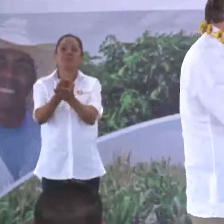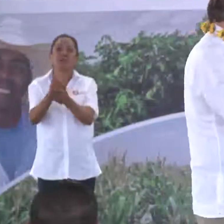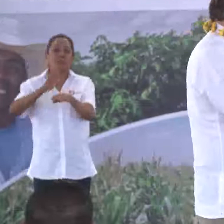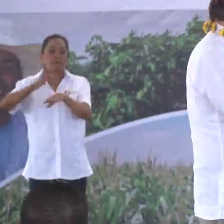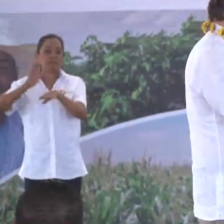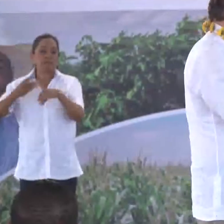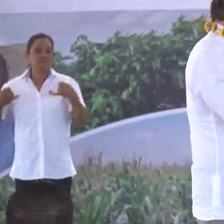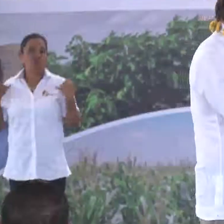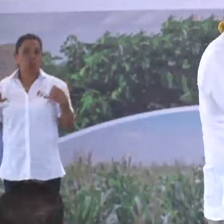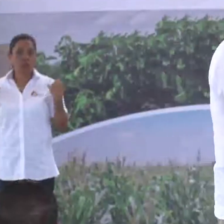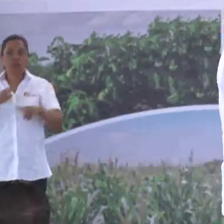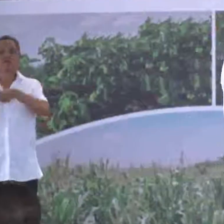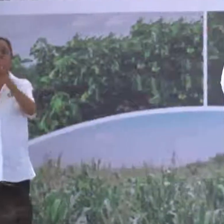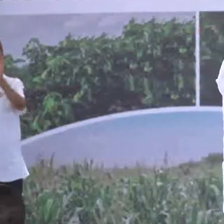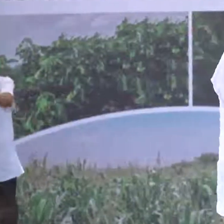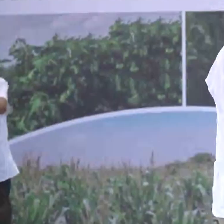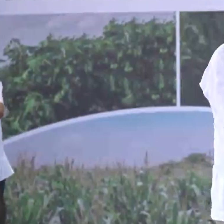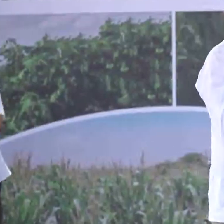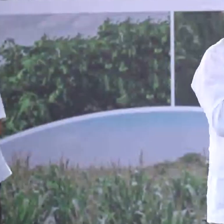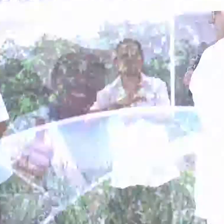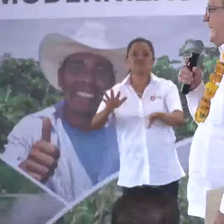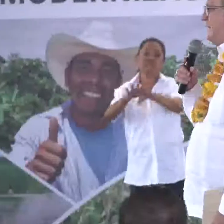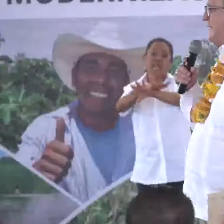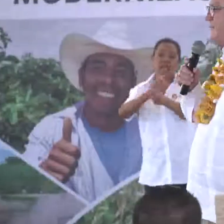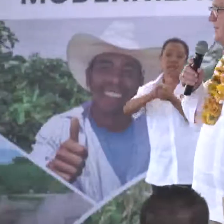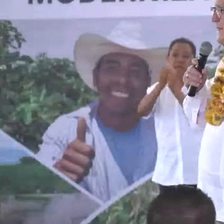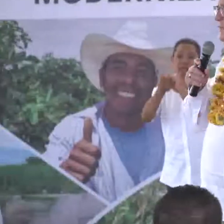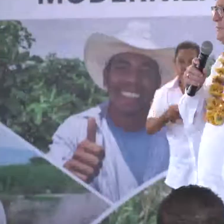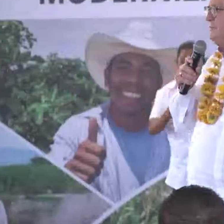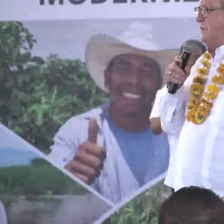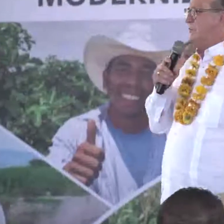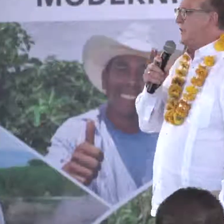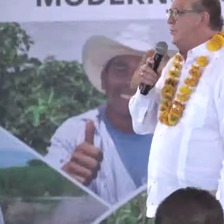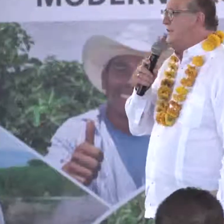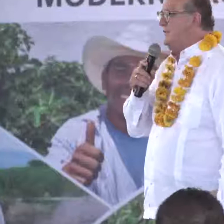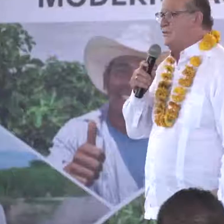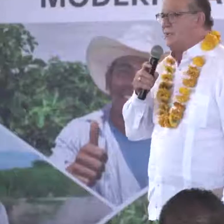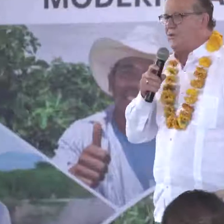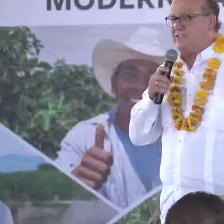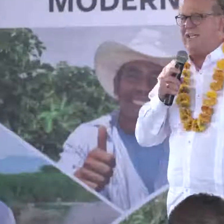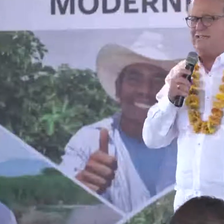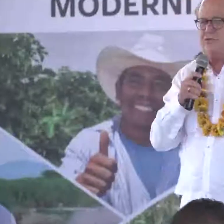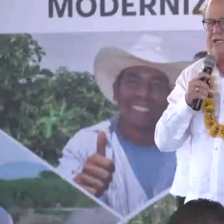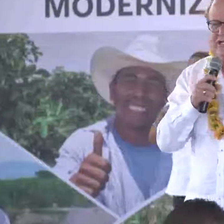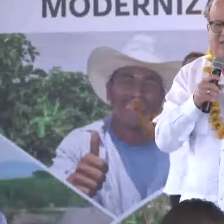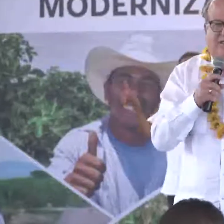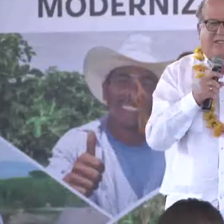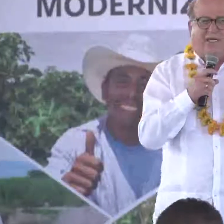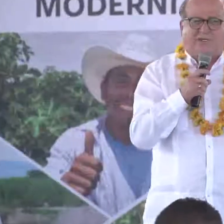Morelos. Ahí están los esfuerzos en seguridad, porque ya no estamos en manos de los delincuentes y nuestra policía ya es